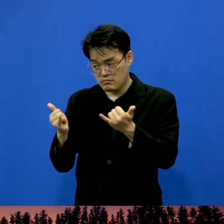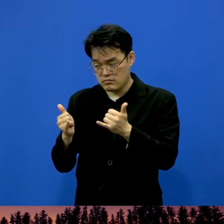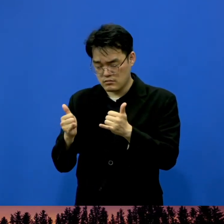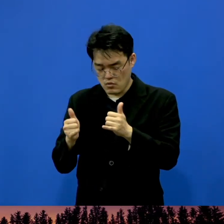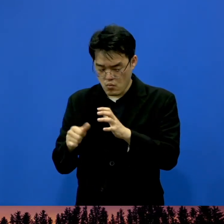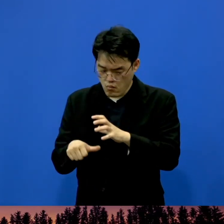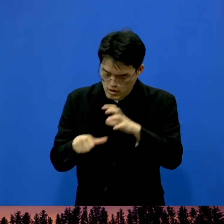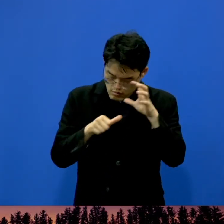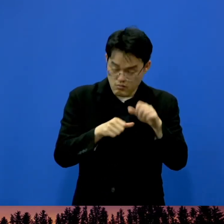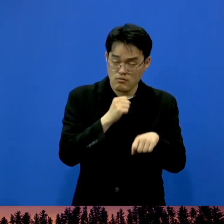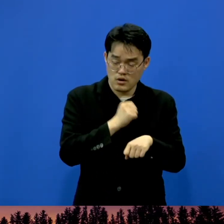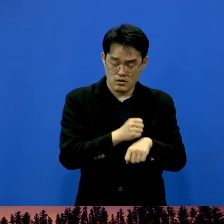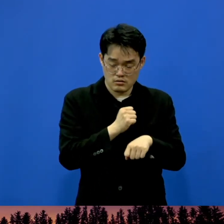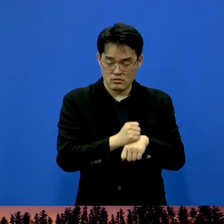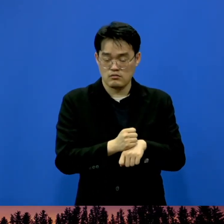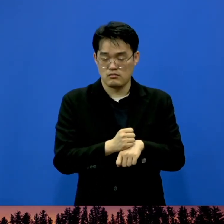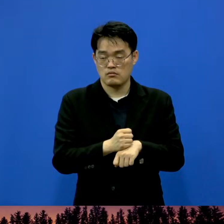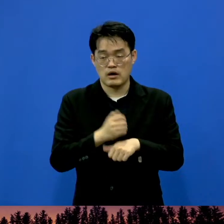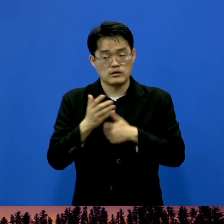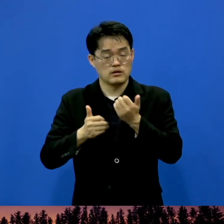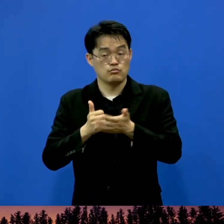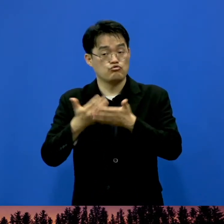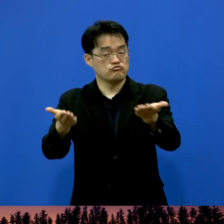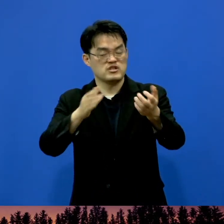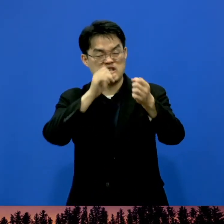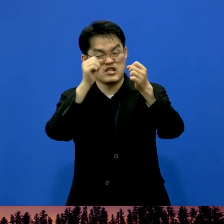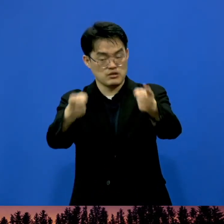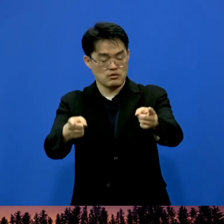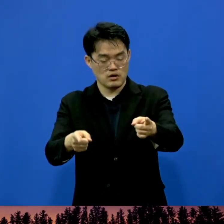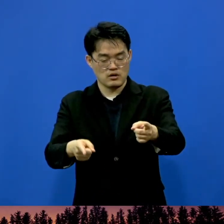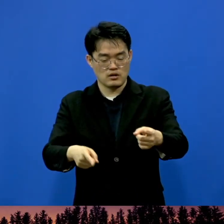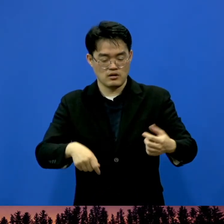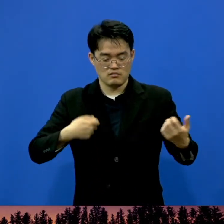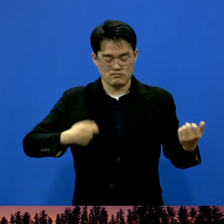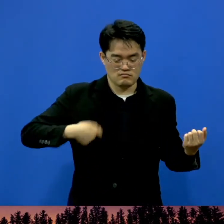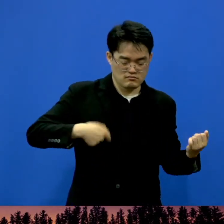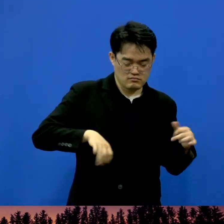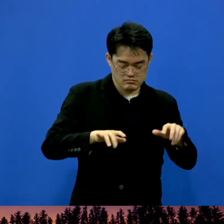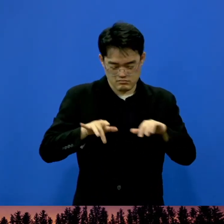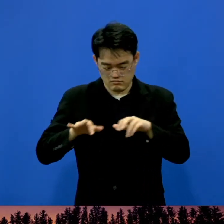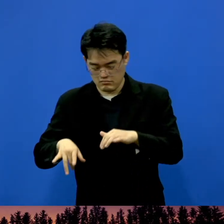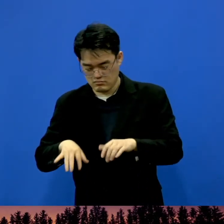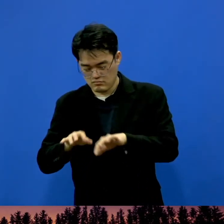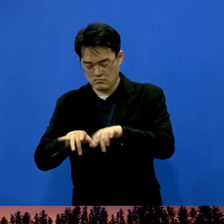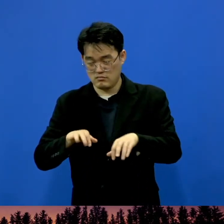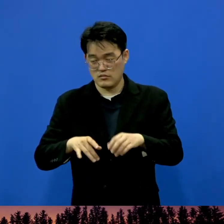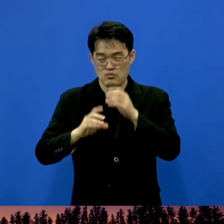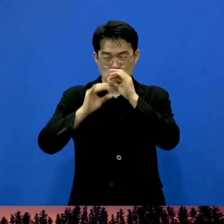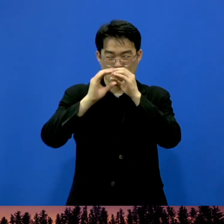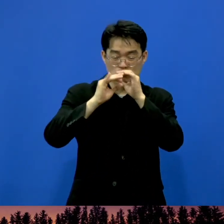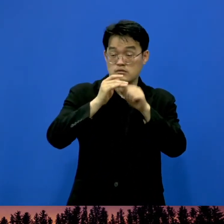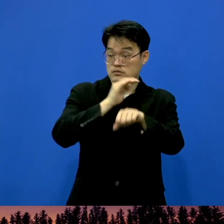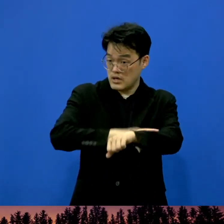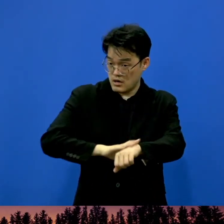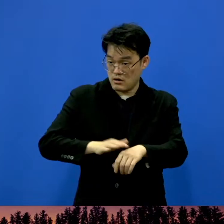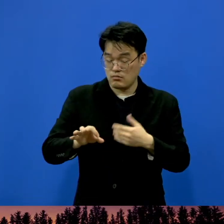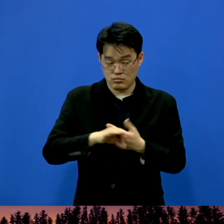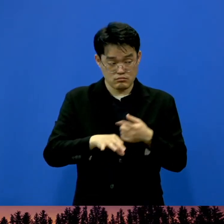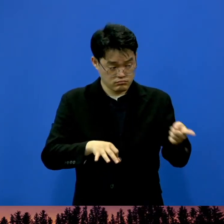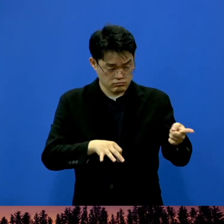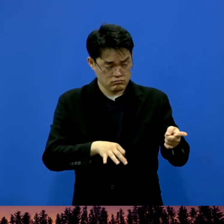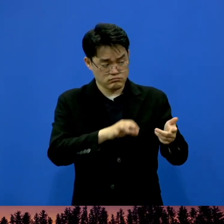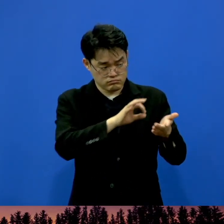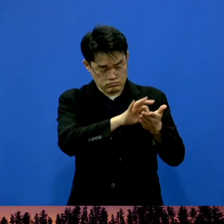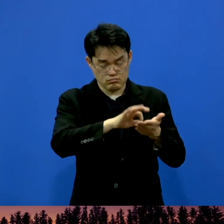거죠. 노래를 잘하면 그걸 쓰라는 거예요. 그게 하나님 주신 기회. 악기를 잘하면 악기를 쓰라는 거예요, 여러분. 그죠? 뭐 유명한 무대에 안